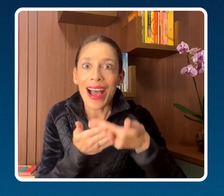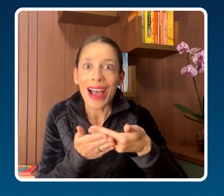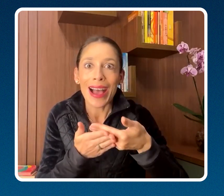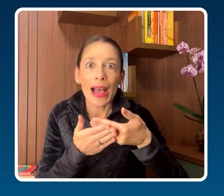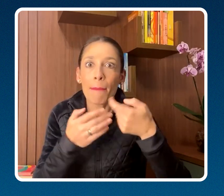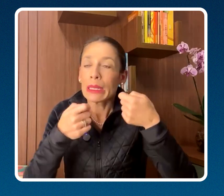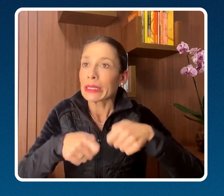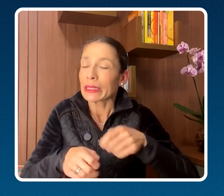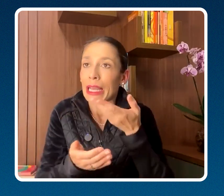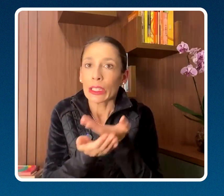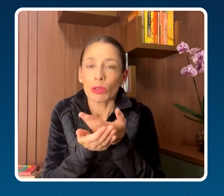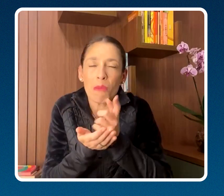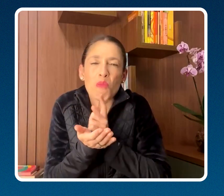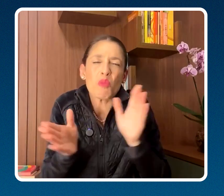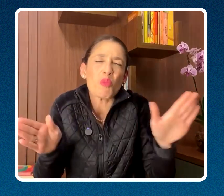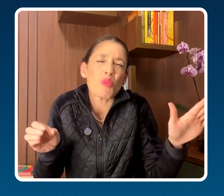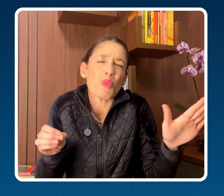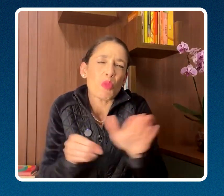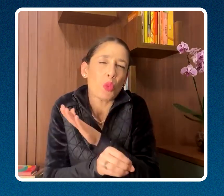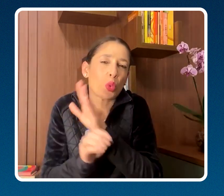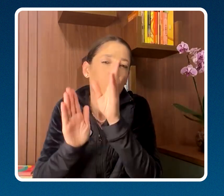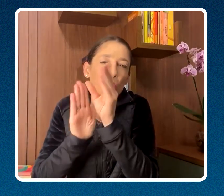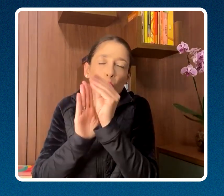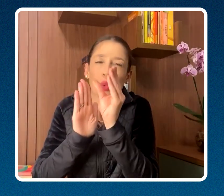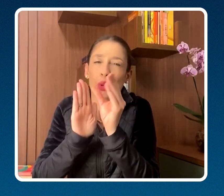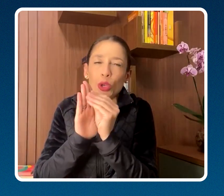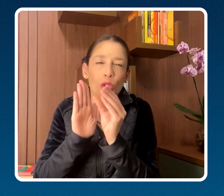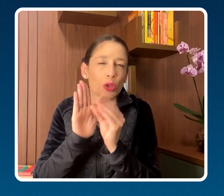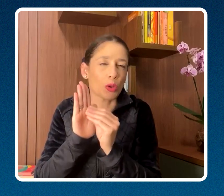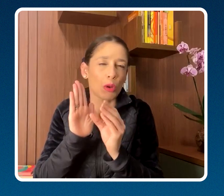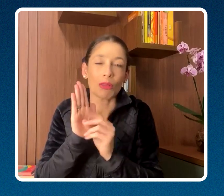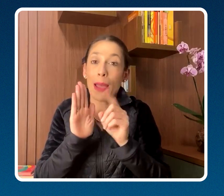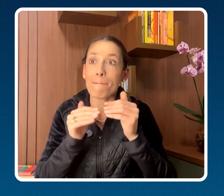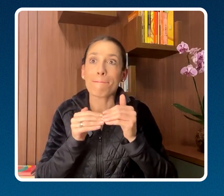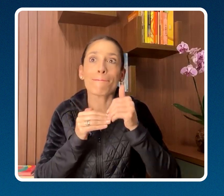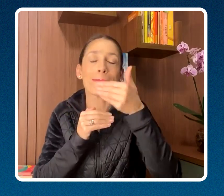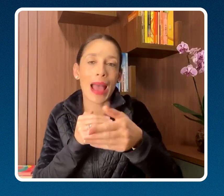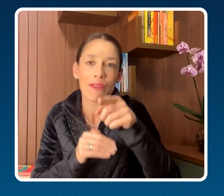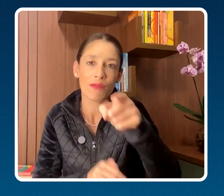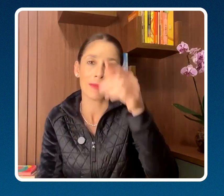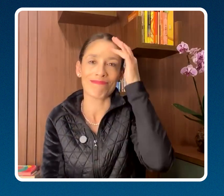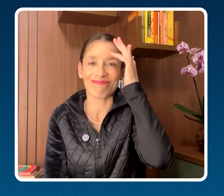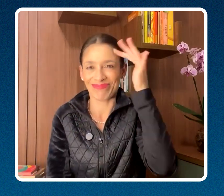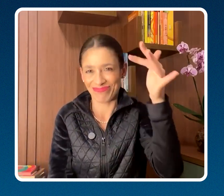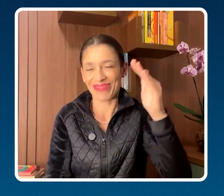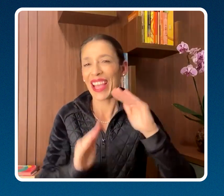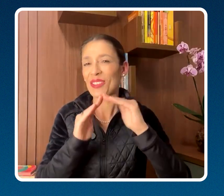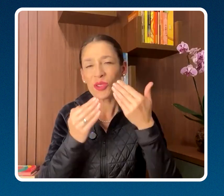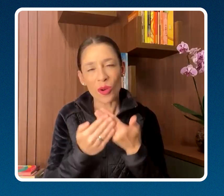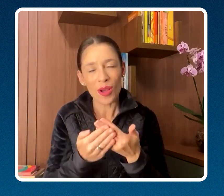que estudar, porque tem muita coisa. É para além do que você imagina. A escola,